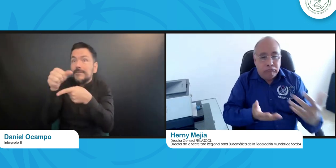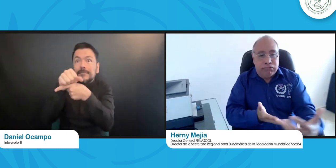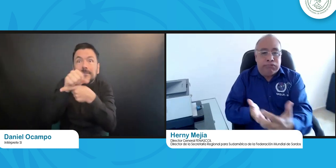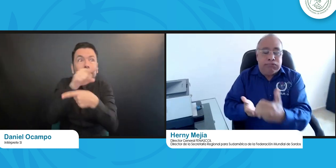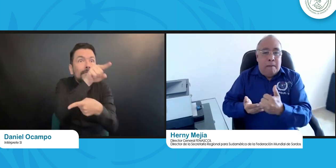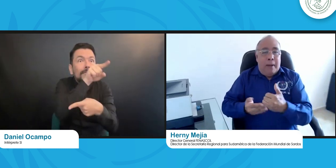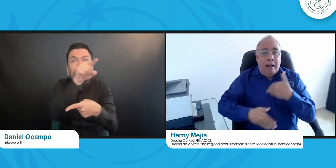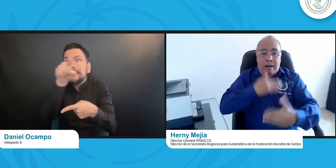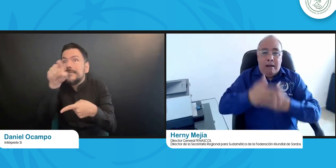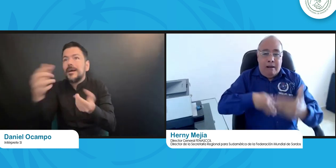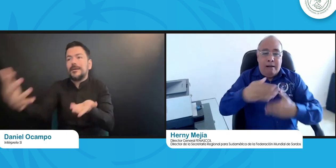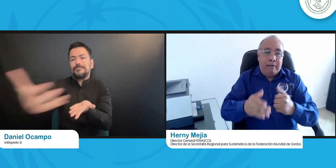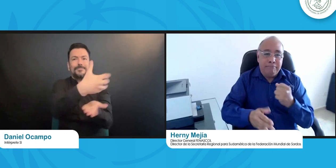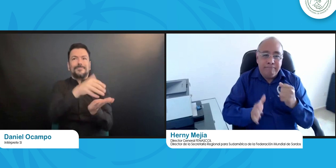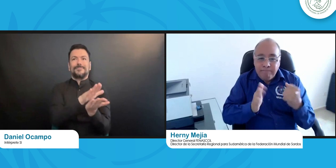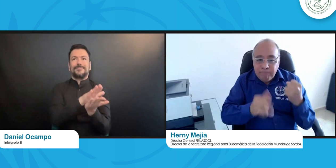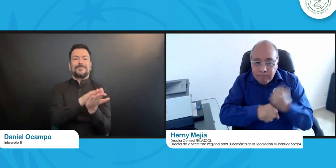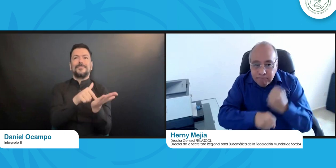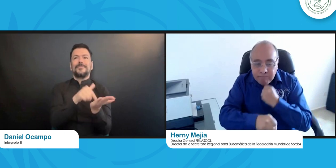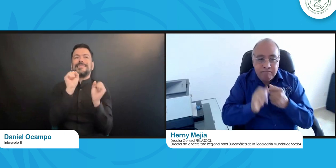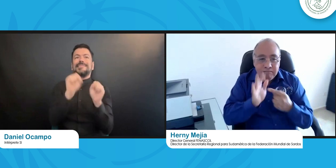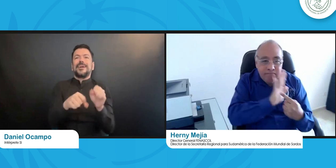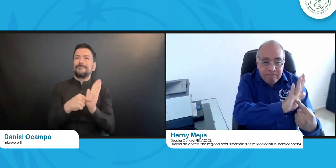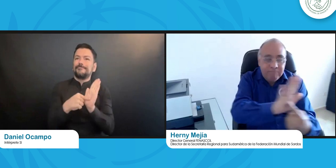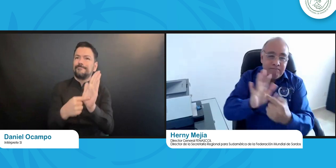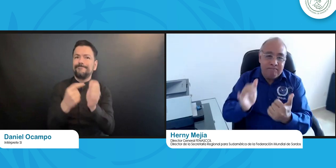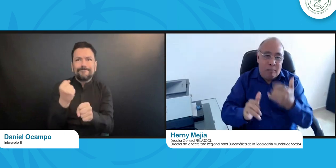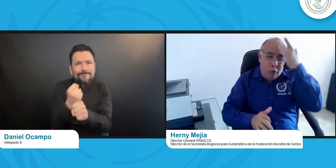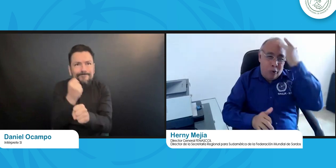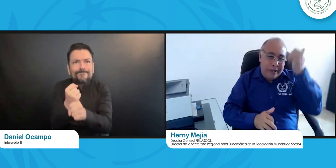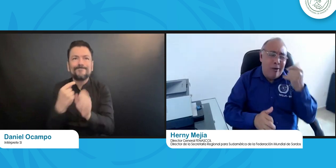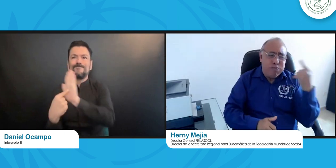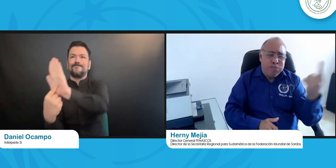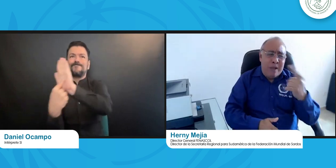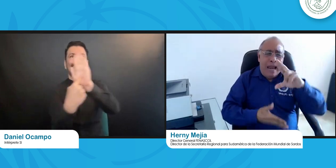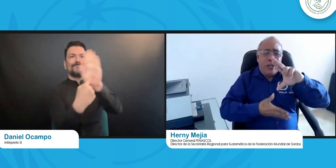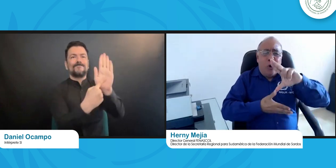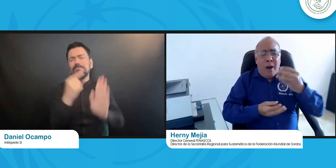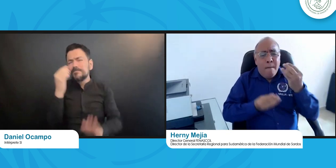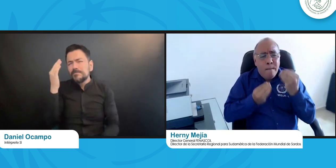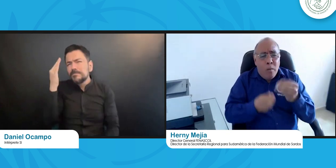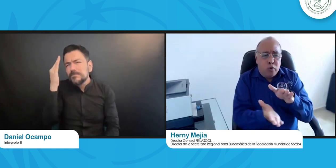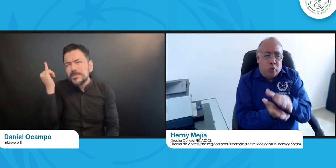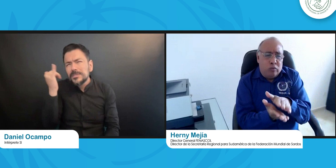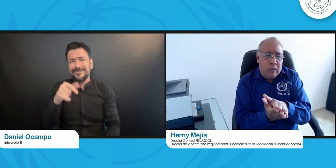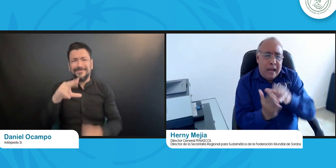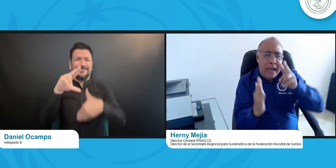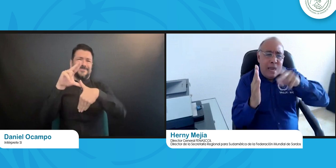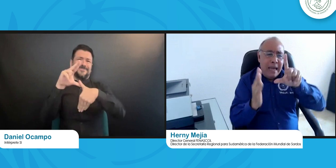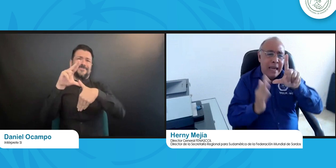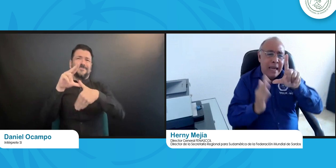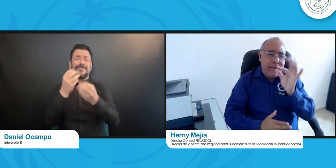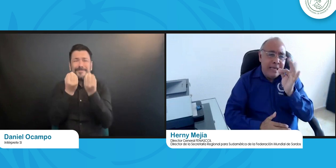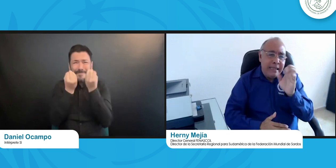exitosamente la educación bilingüe bicultural. Esto nos permitirá visibilizar esas buenas prácticas, dado